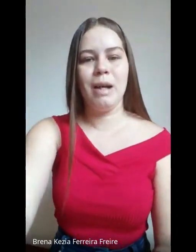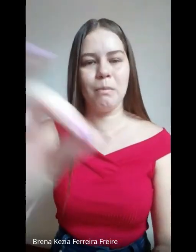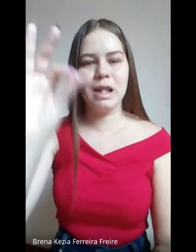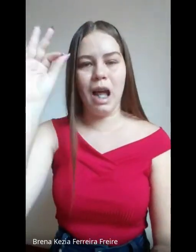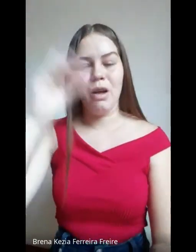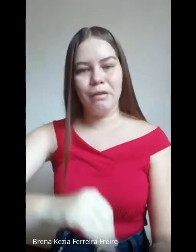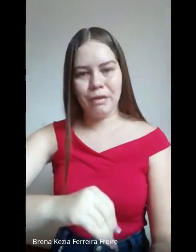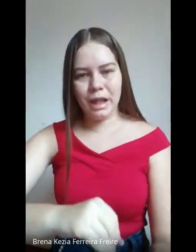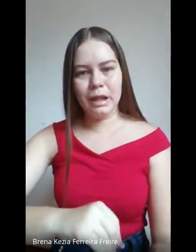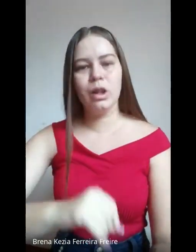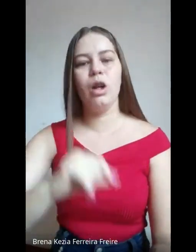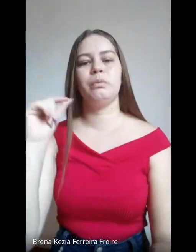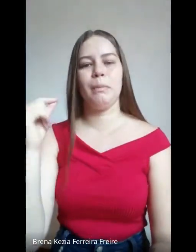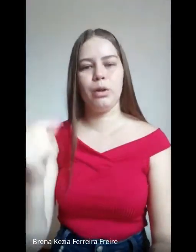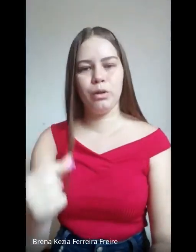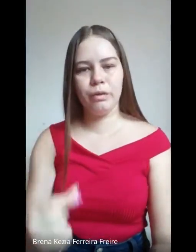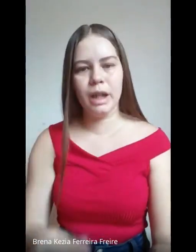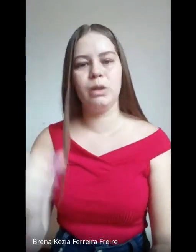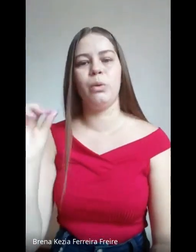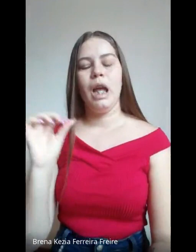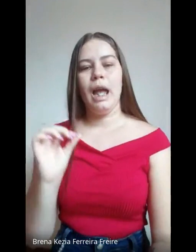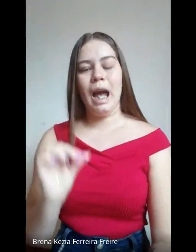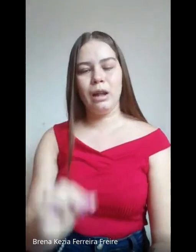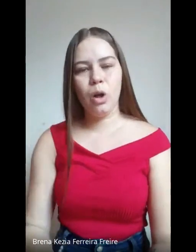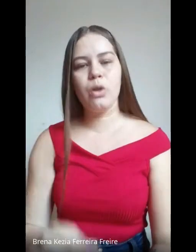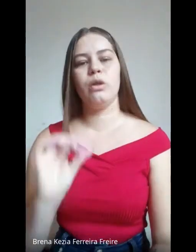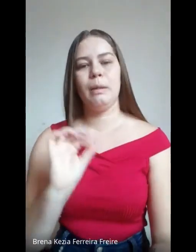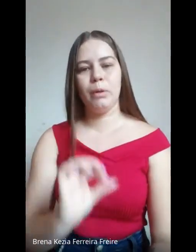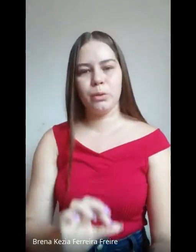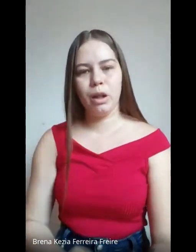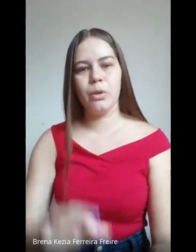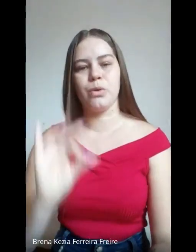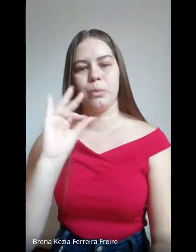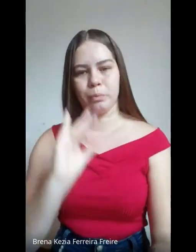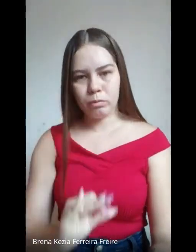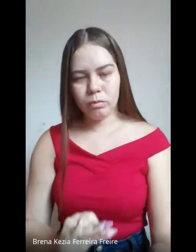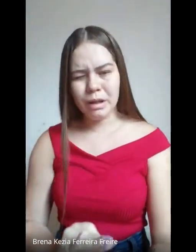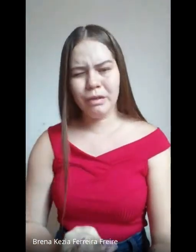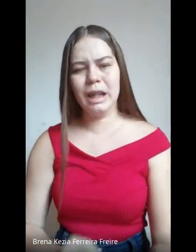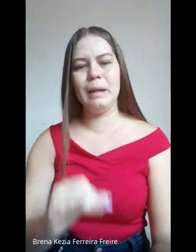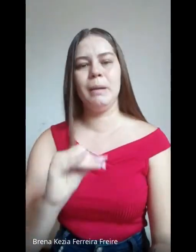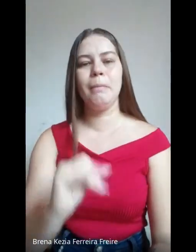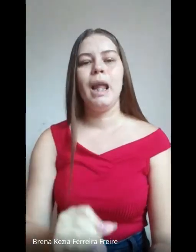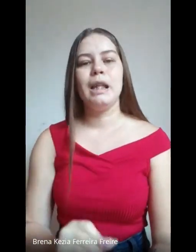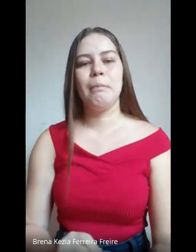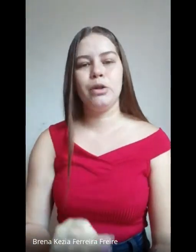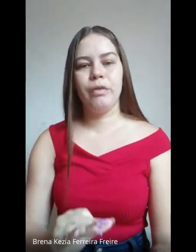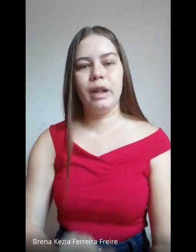lá. Vitor, depois do Vitor, é Alonso, depois do Alonso, Felipe, depois do Felipe, o